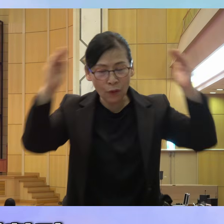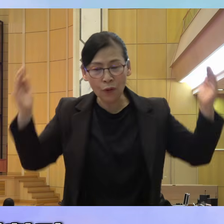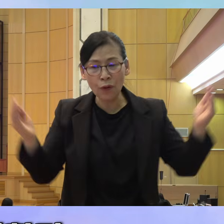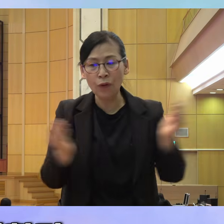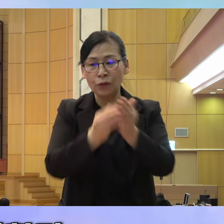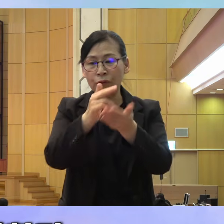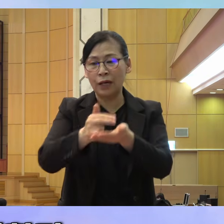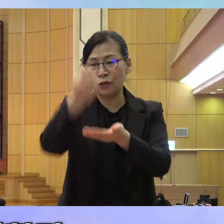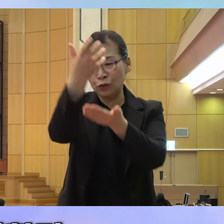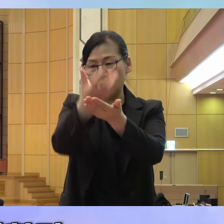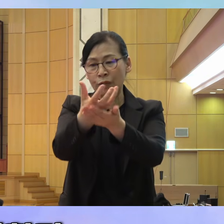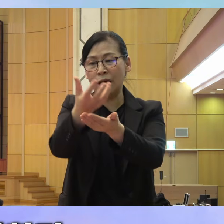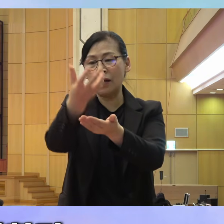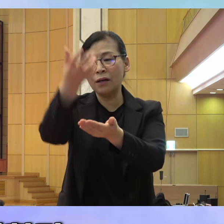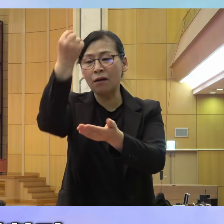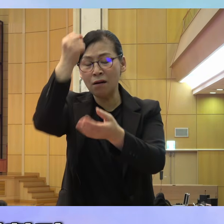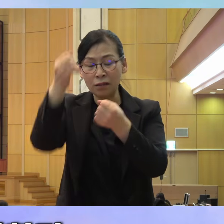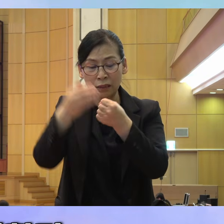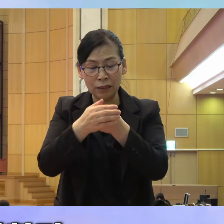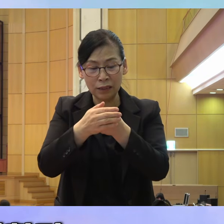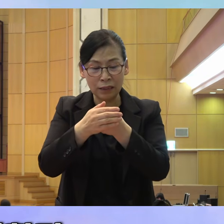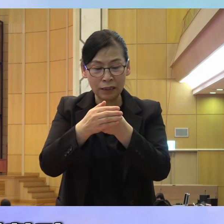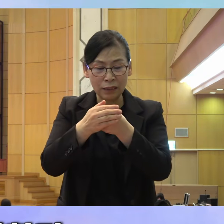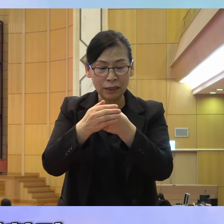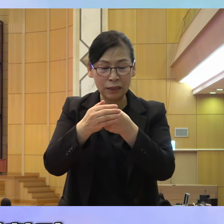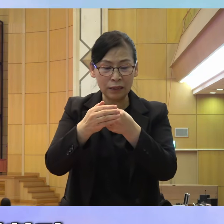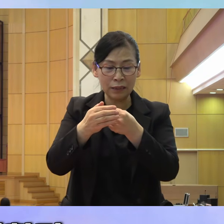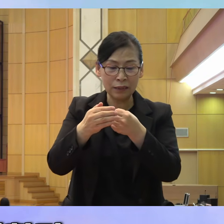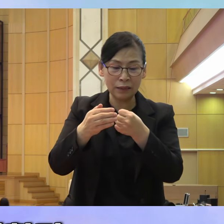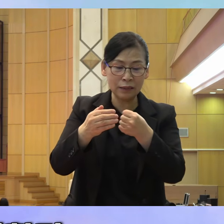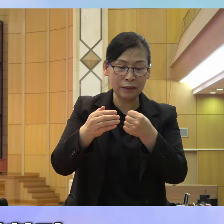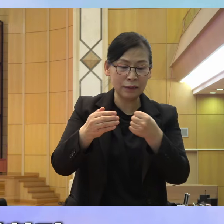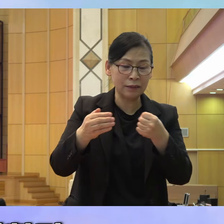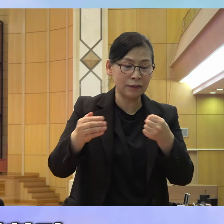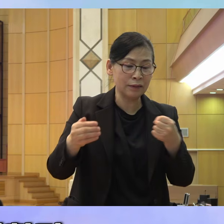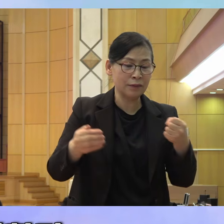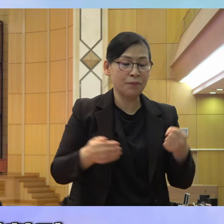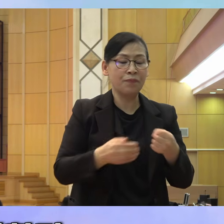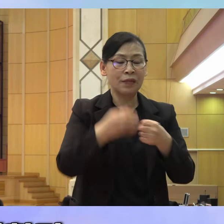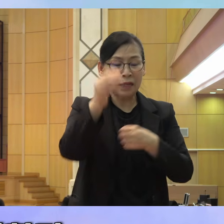호흡마저도 다 주의 것이니